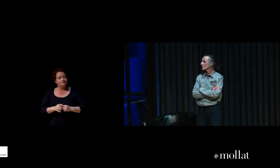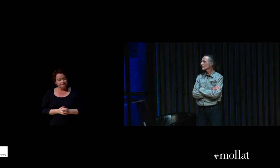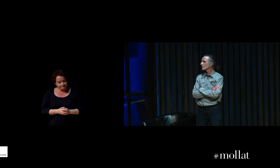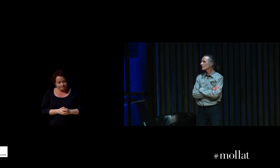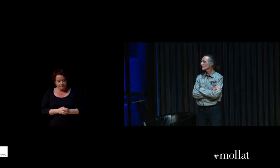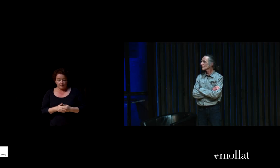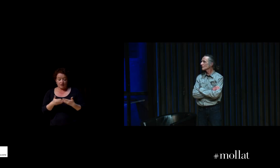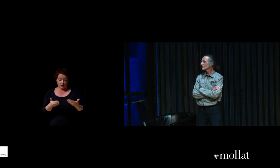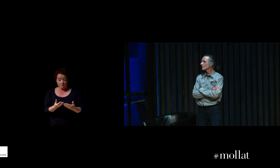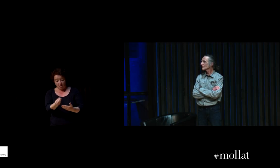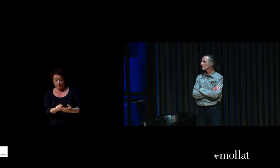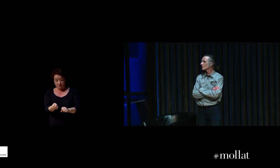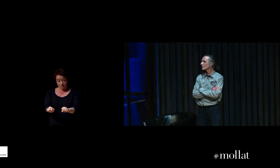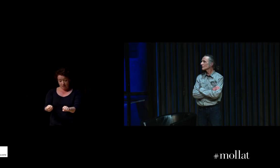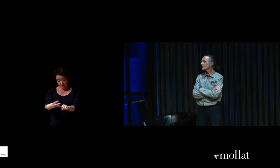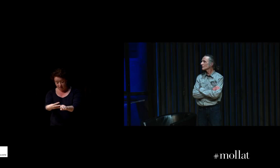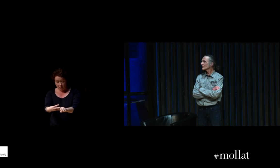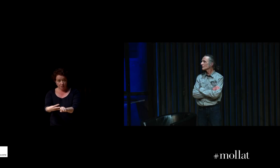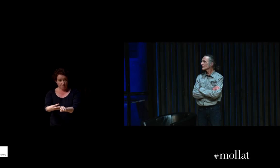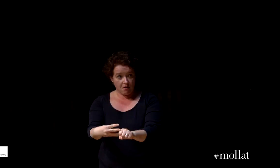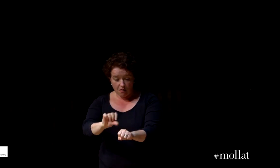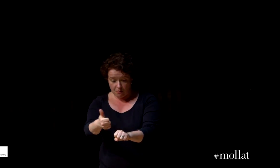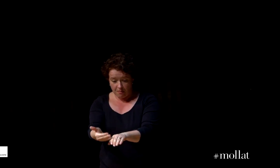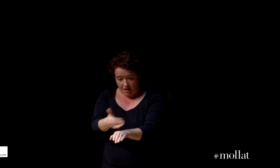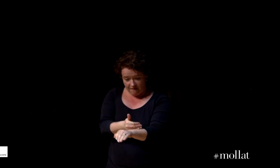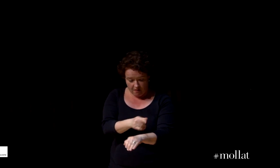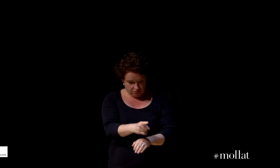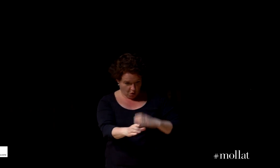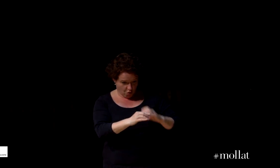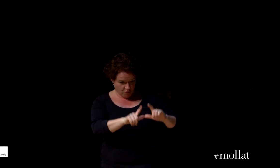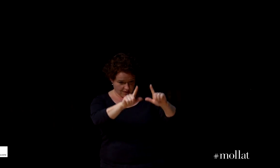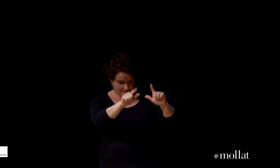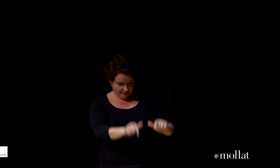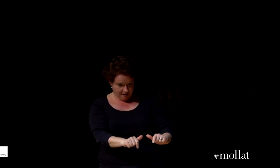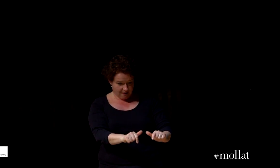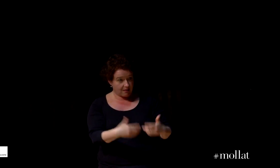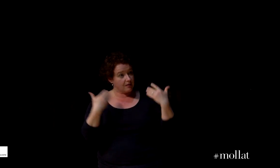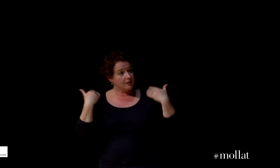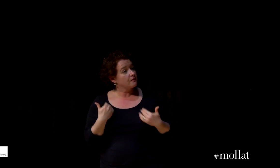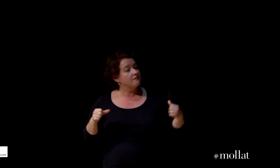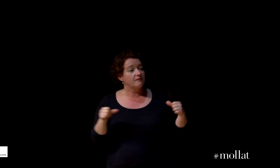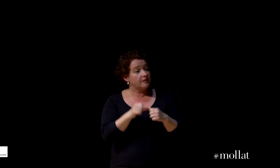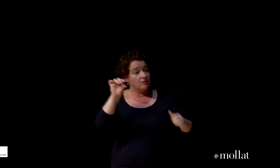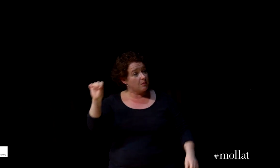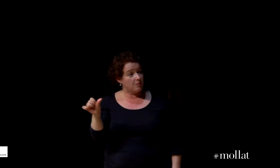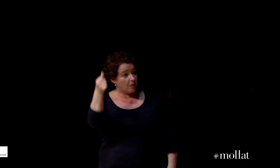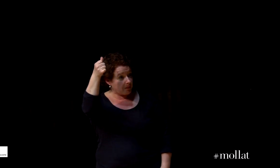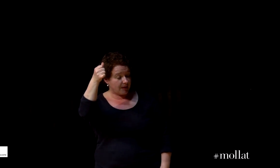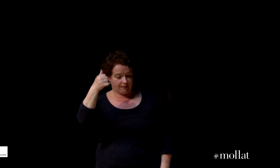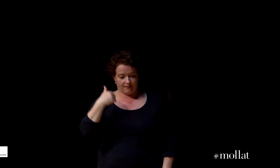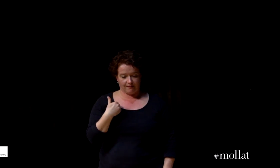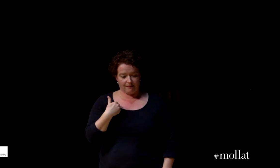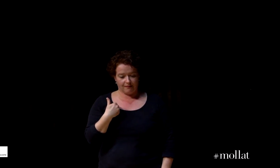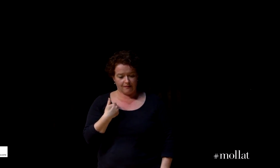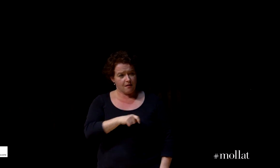pour implanter des enfants, il faut d'abord qu'ils communiquent. Et qu'est-ce que nous faisions d'abord ? Nous travaillons avec